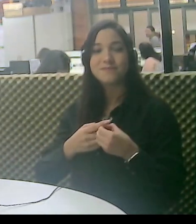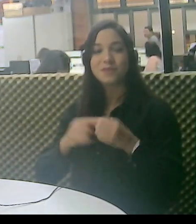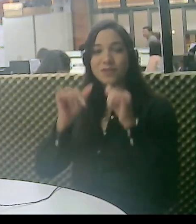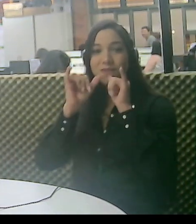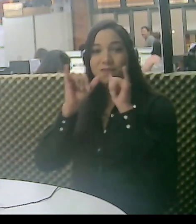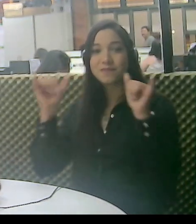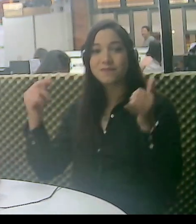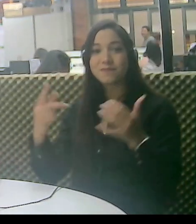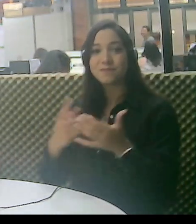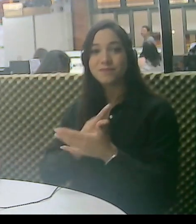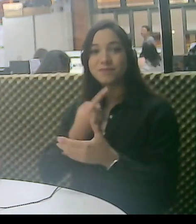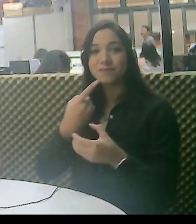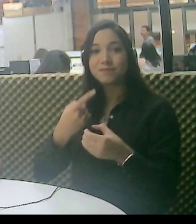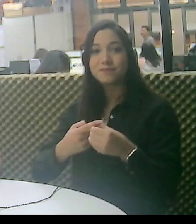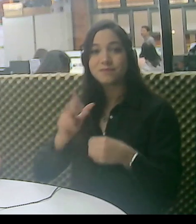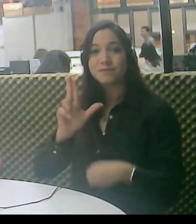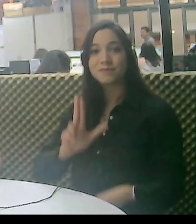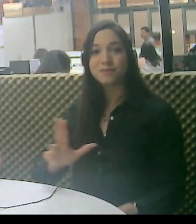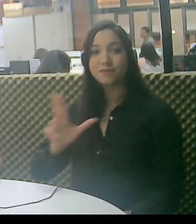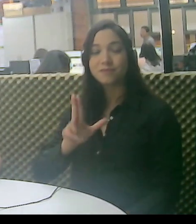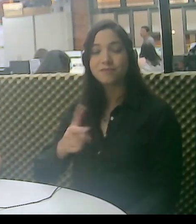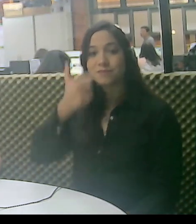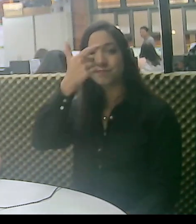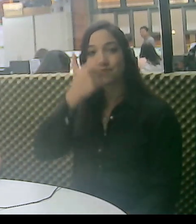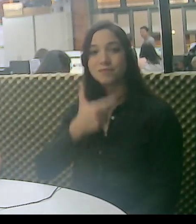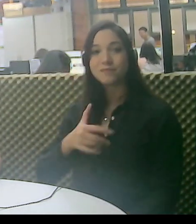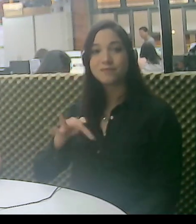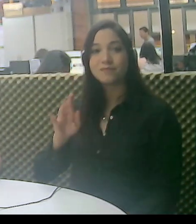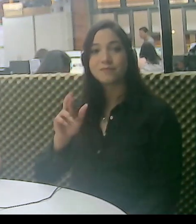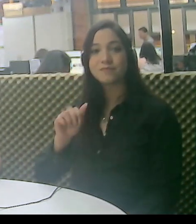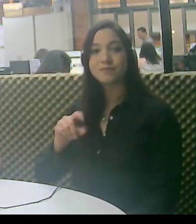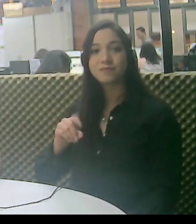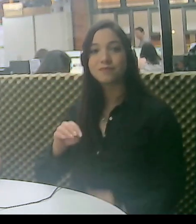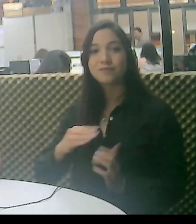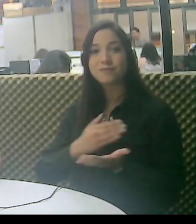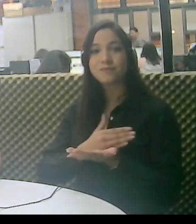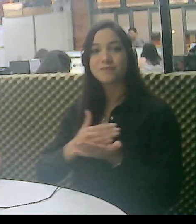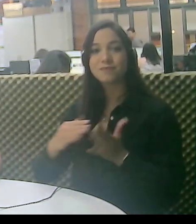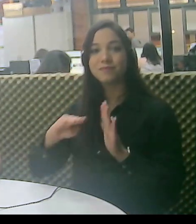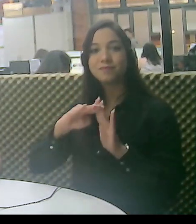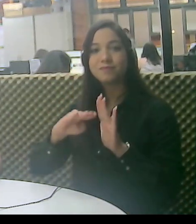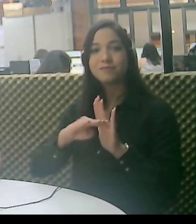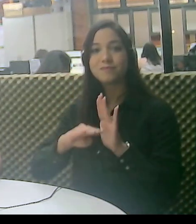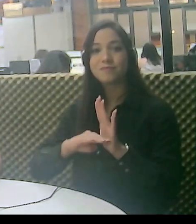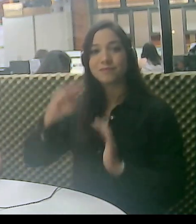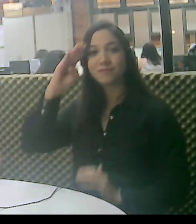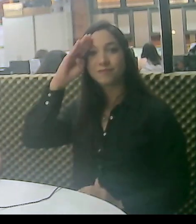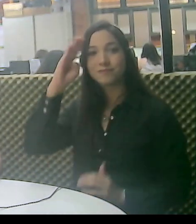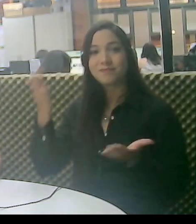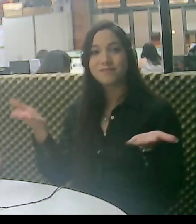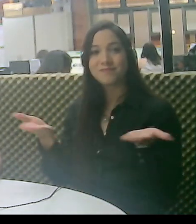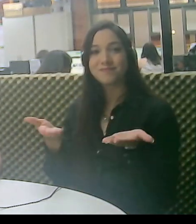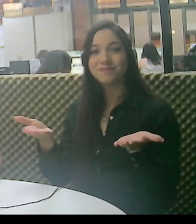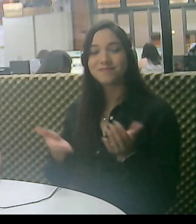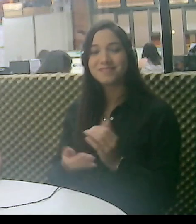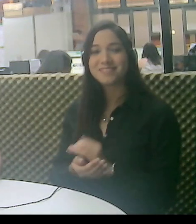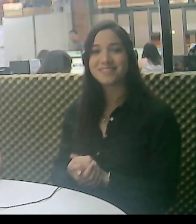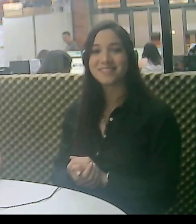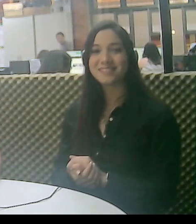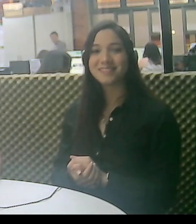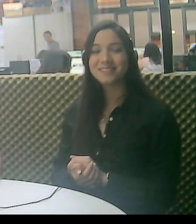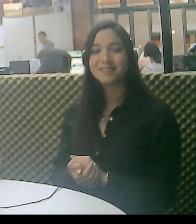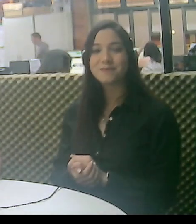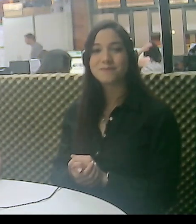que de fato acontece em Uberlândia. Eu sou o Fernando Cássio e começamos com os destaques da edição de hoje.